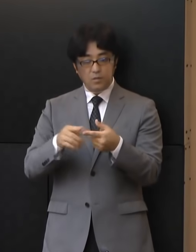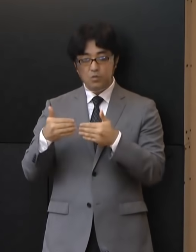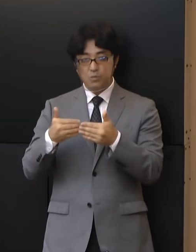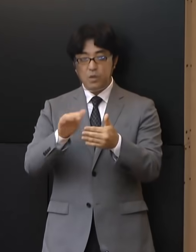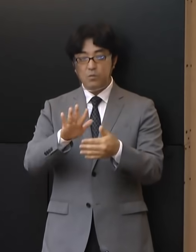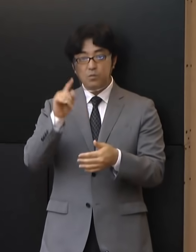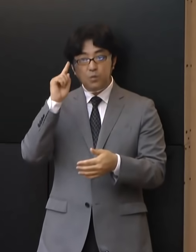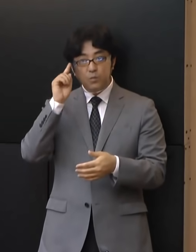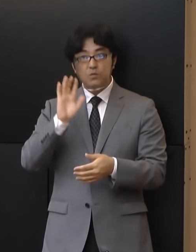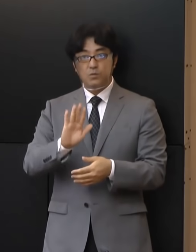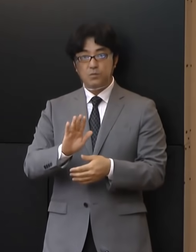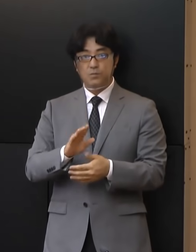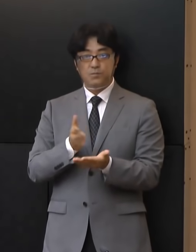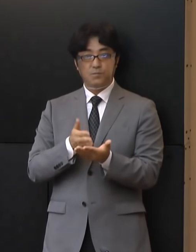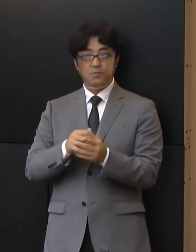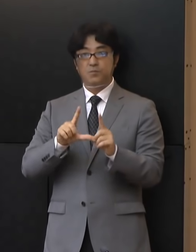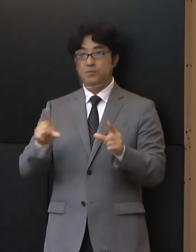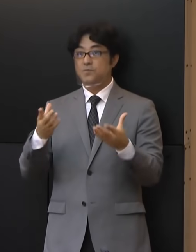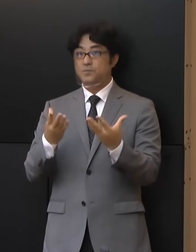。以上でございます。